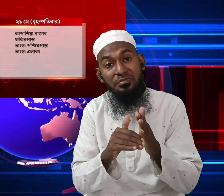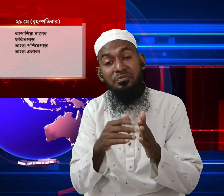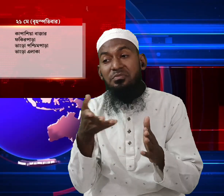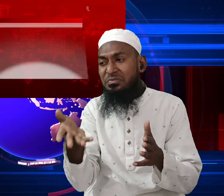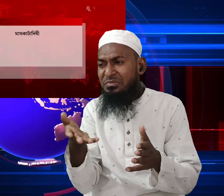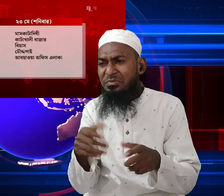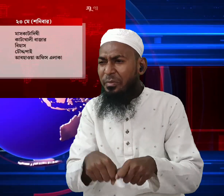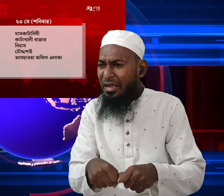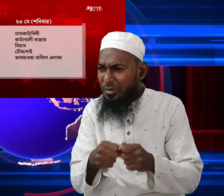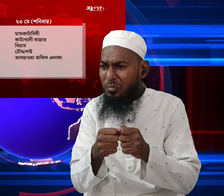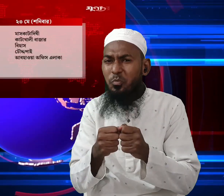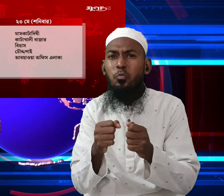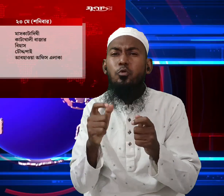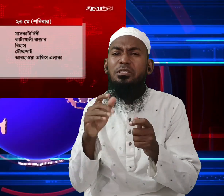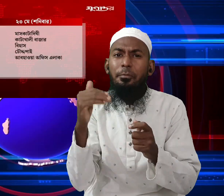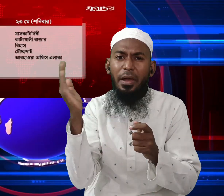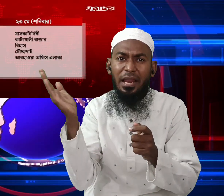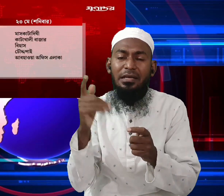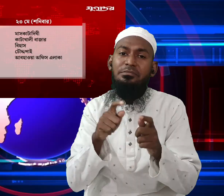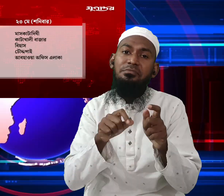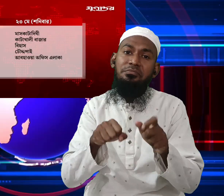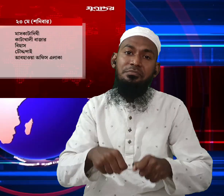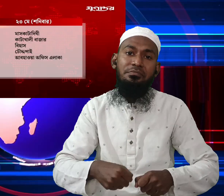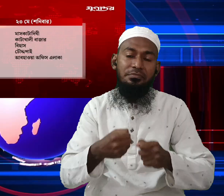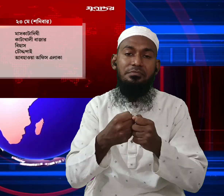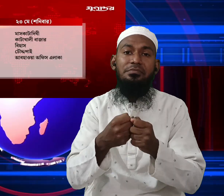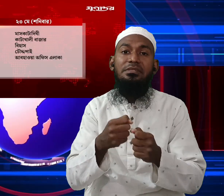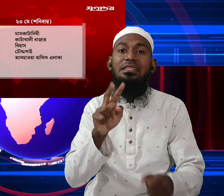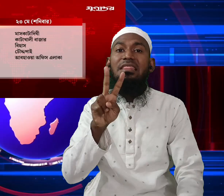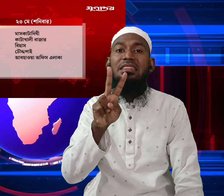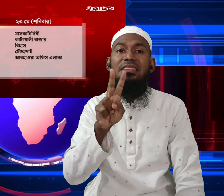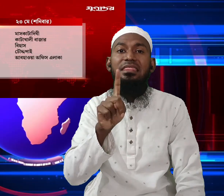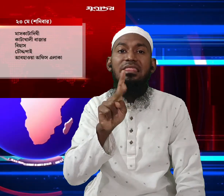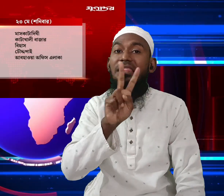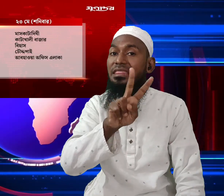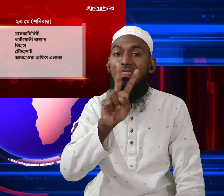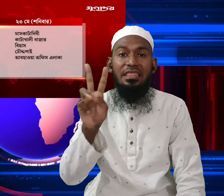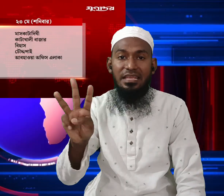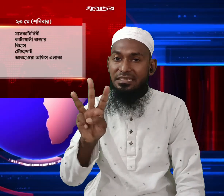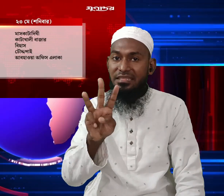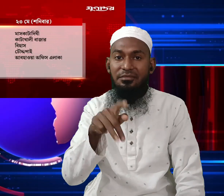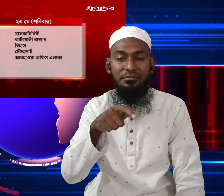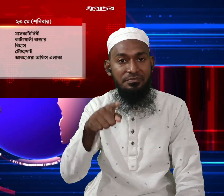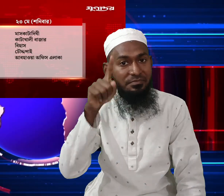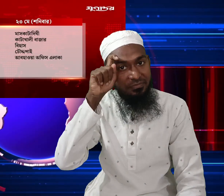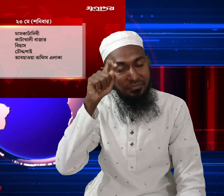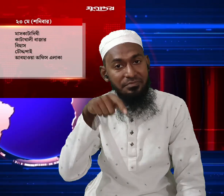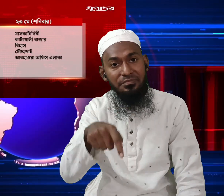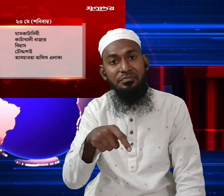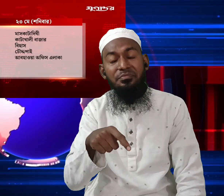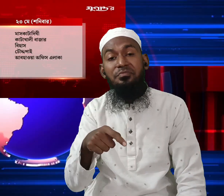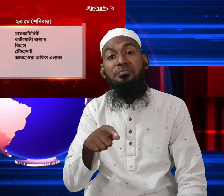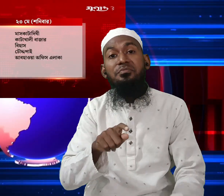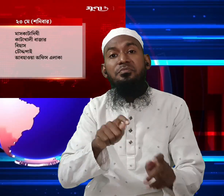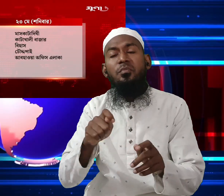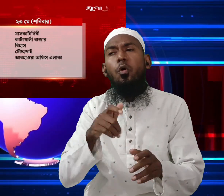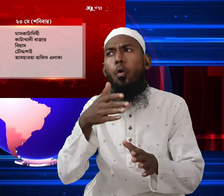বিদ্যুৎ। ২৩ মে শনিবার মাসকাটা দিঘি, কাটাখালী বাজার, বিহাস, ১৪ পাই ও আবহাওয়া অফিস এলাকায় থাকছে না